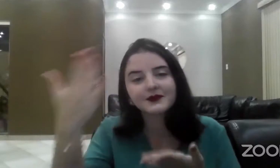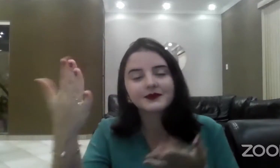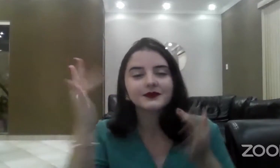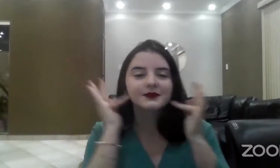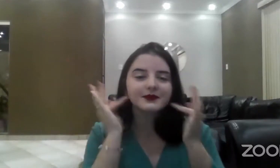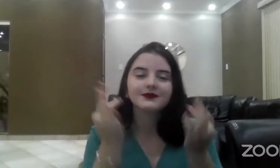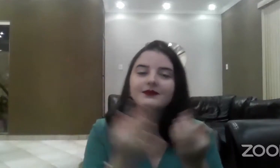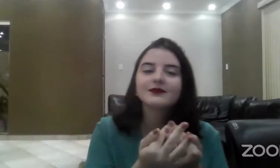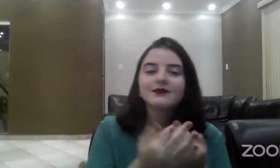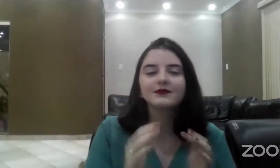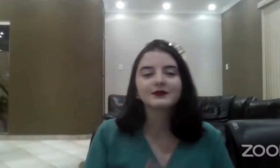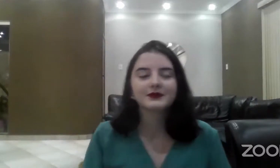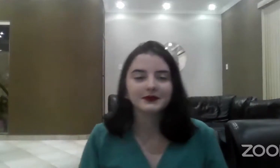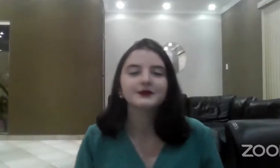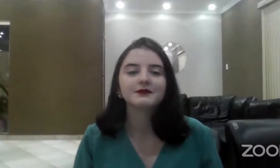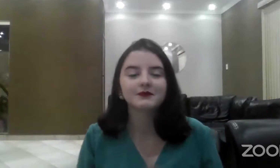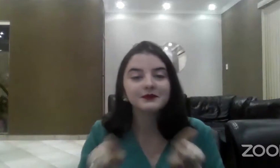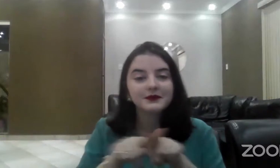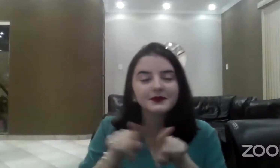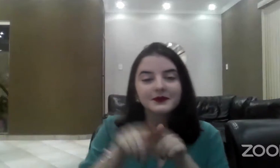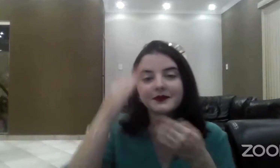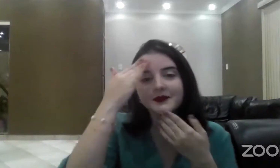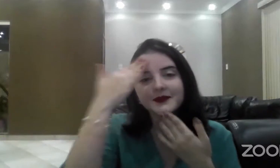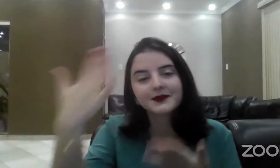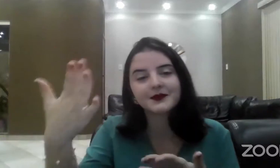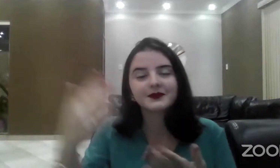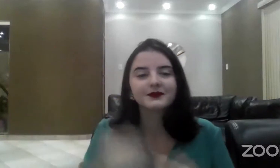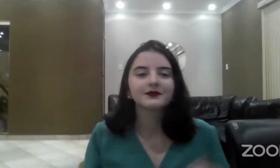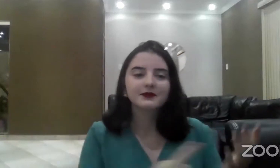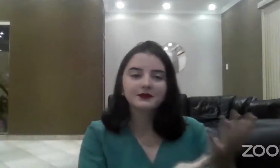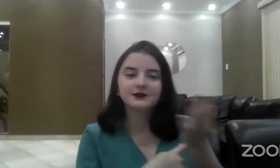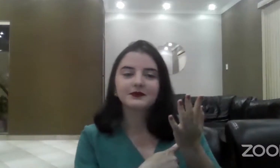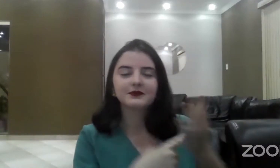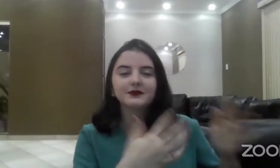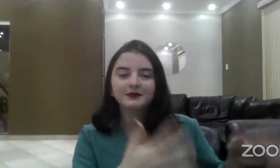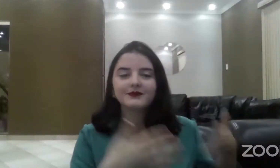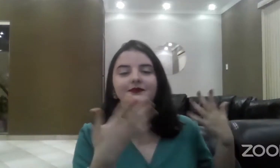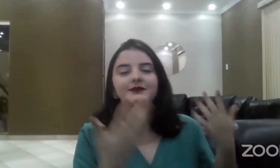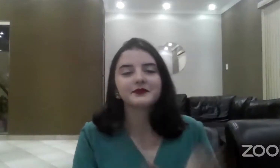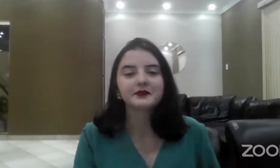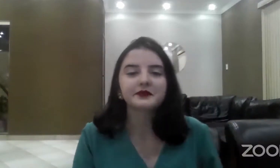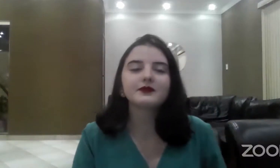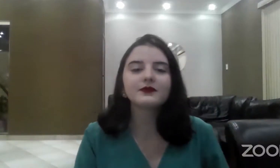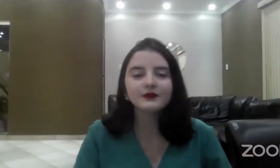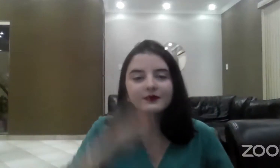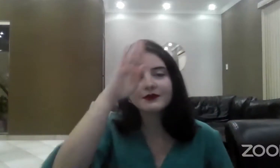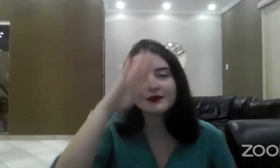Também eu quero agradecer a minha família. Também agradecer aos meus amigos que me ajudaram,